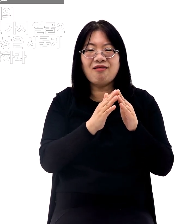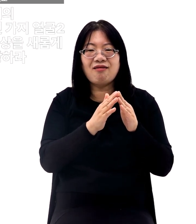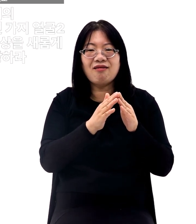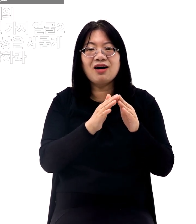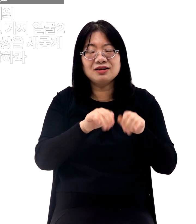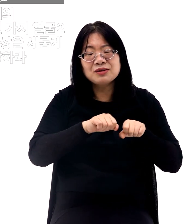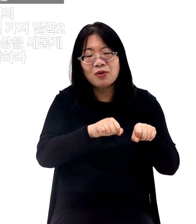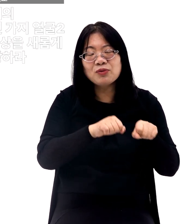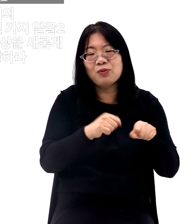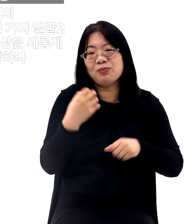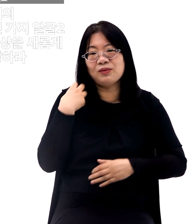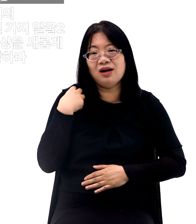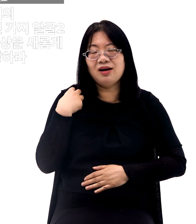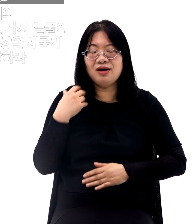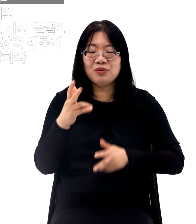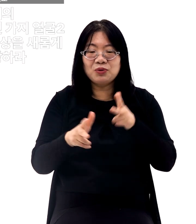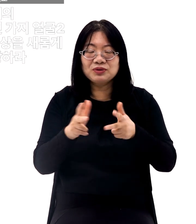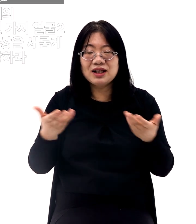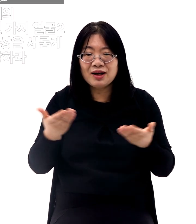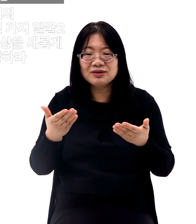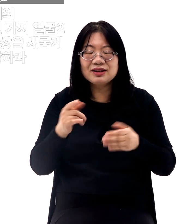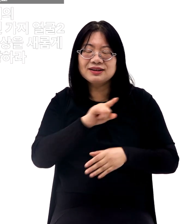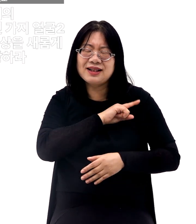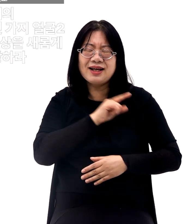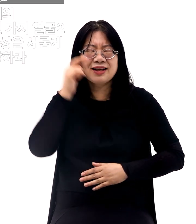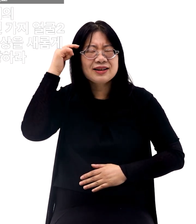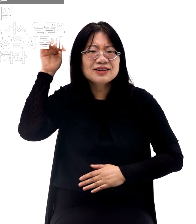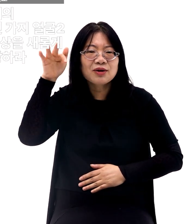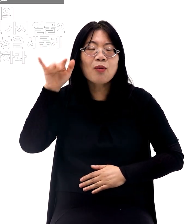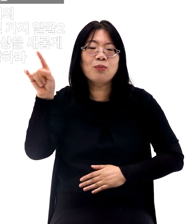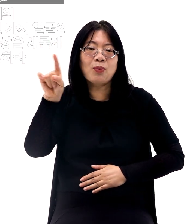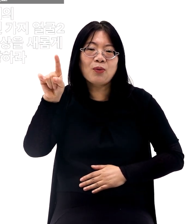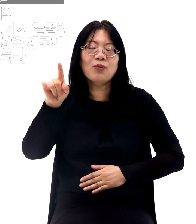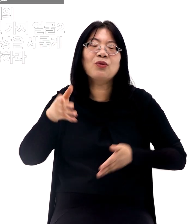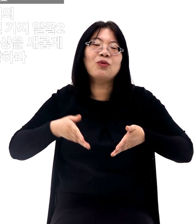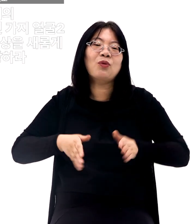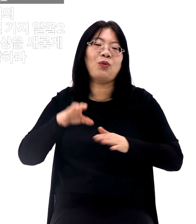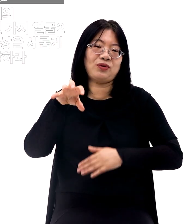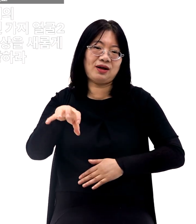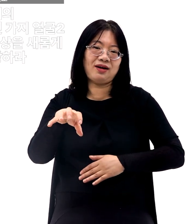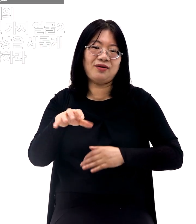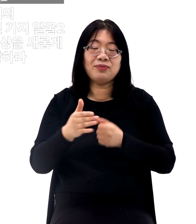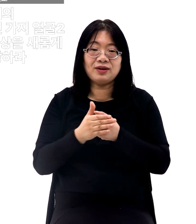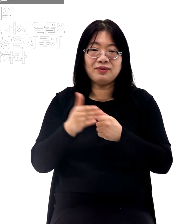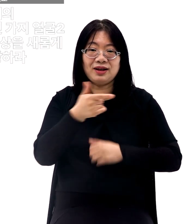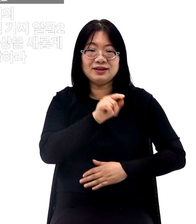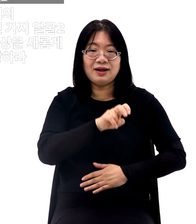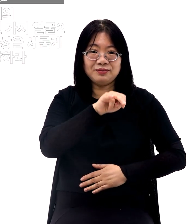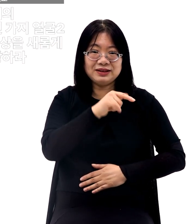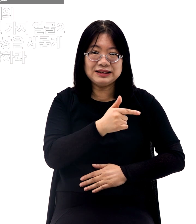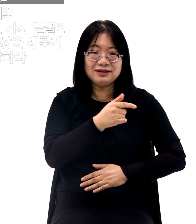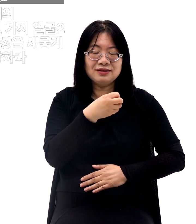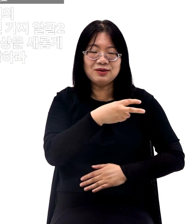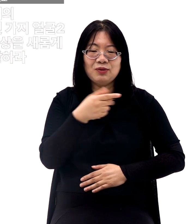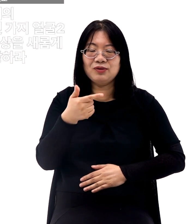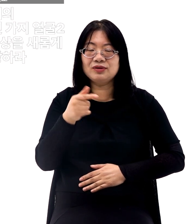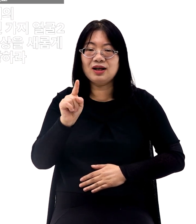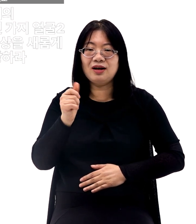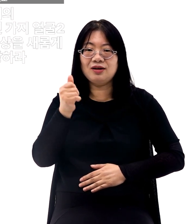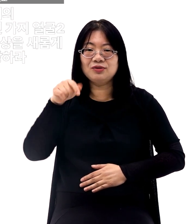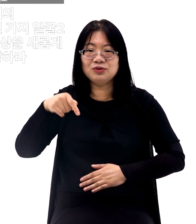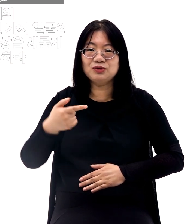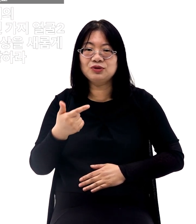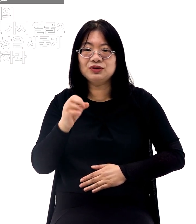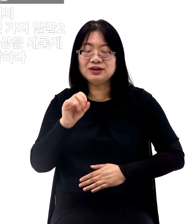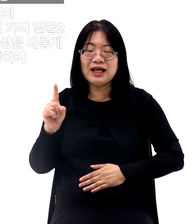해가면서 제일 그리워했던 게 뭐죠? 고향입니다. 그래서 남진 씨와 나훈아 씨의 노랫말을